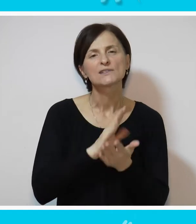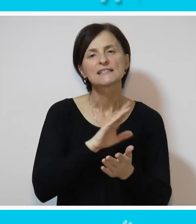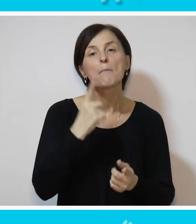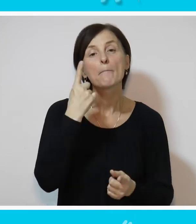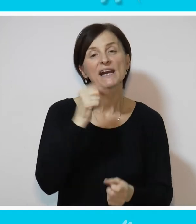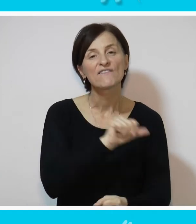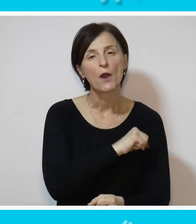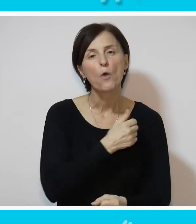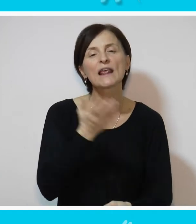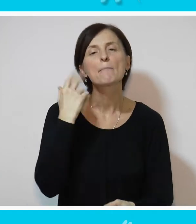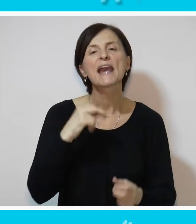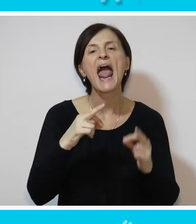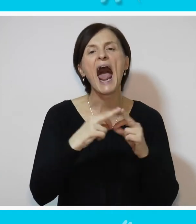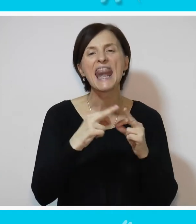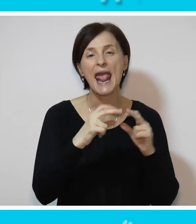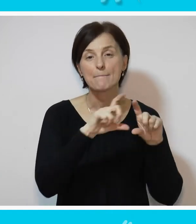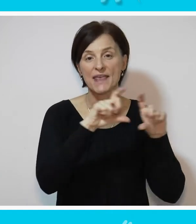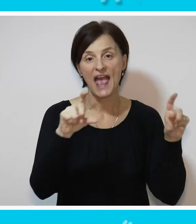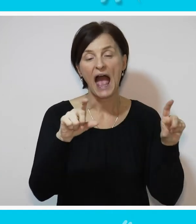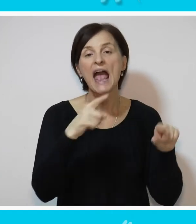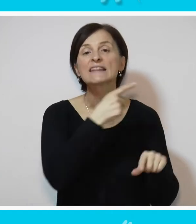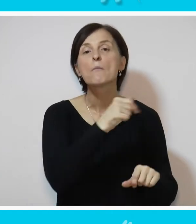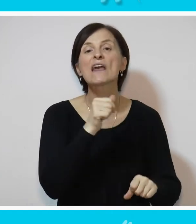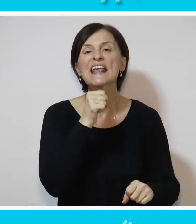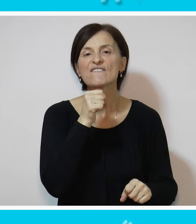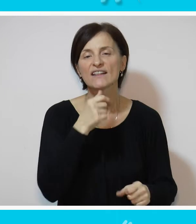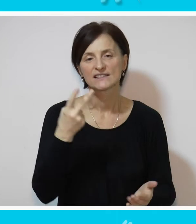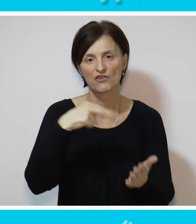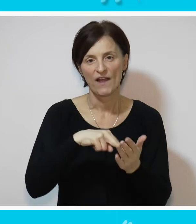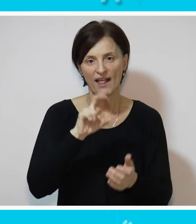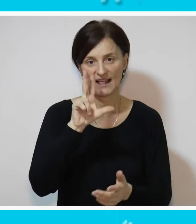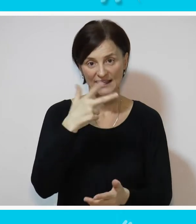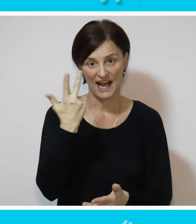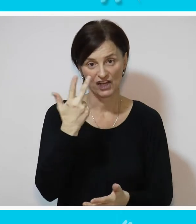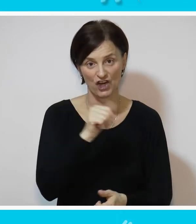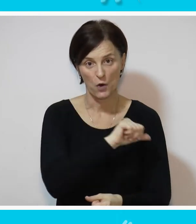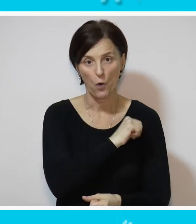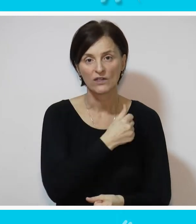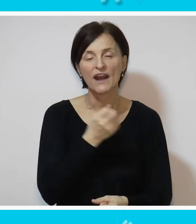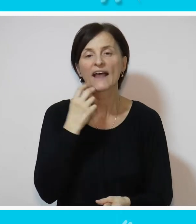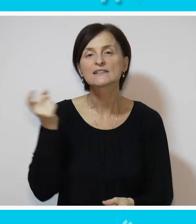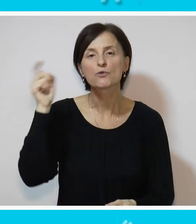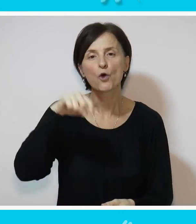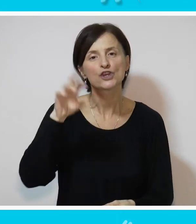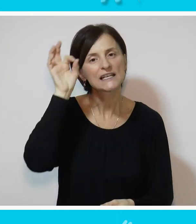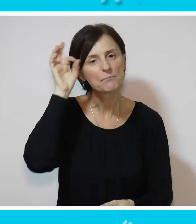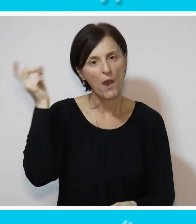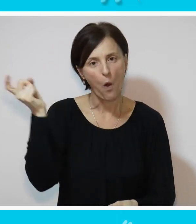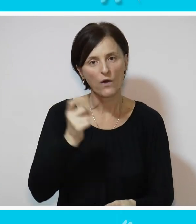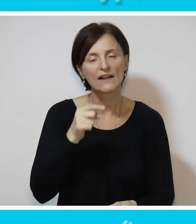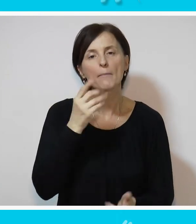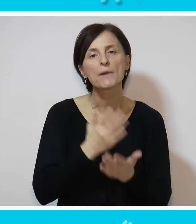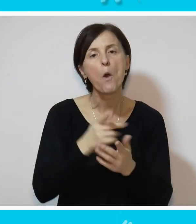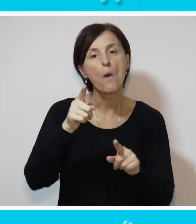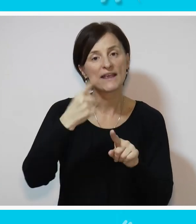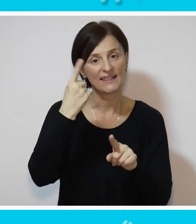samo prve godine na anemiji u Ivanjici 2003. kad sam došao iz Beograda. Tada sam